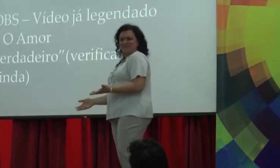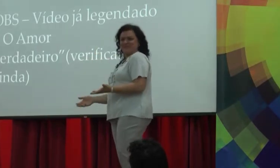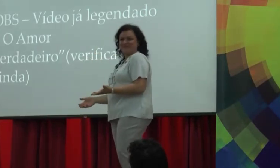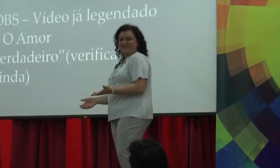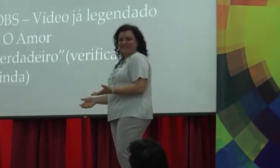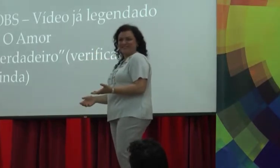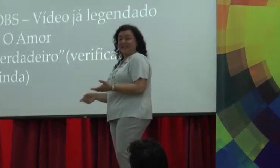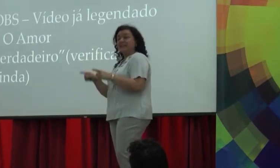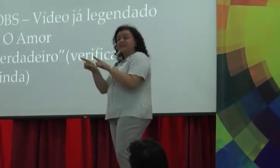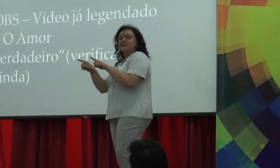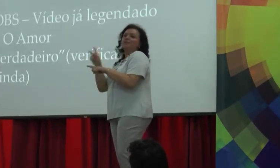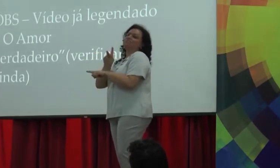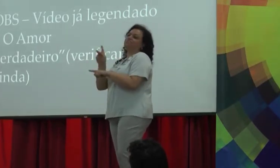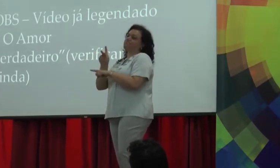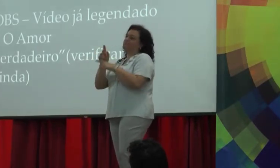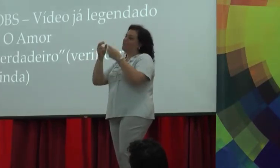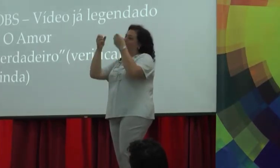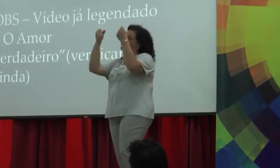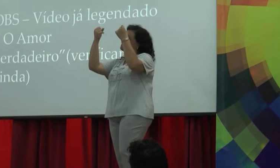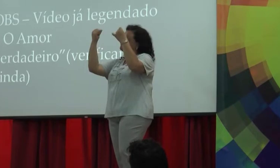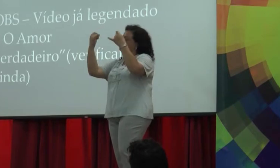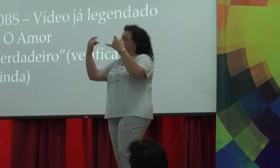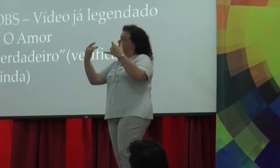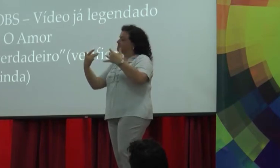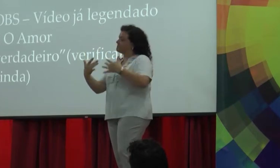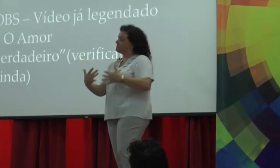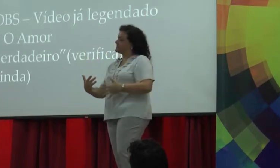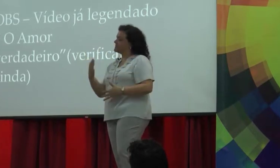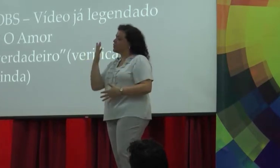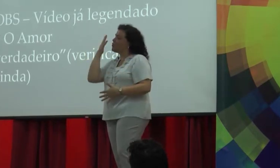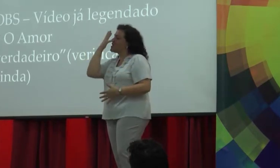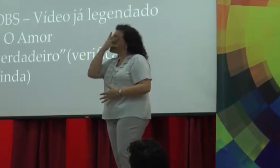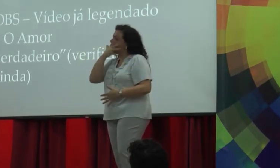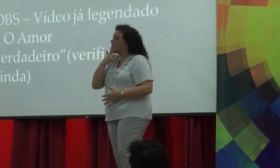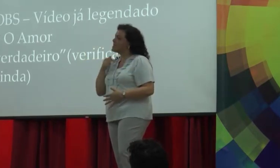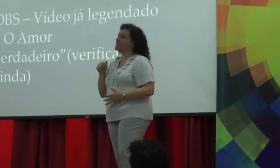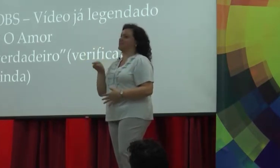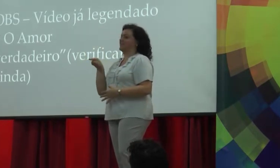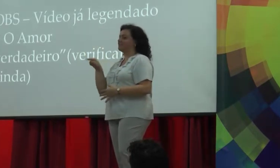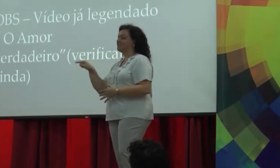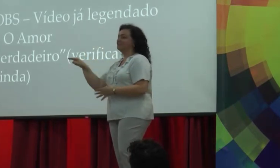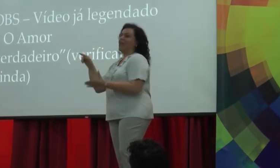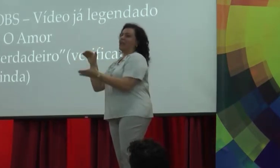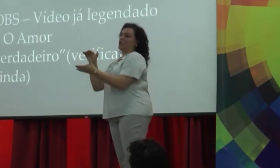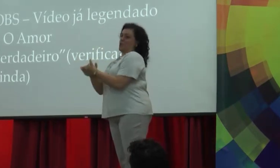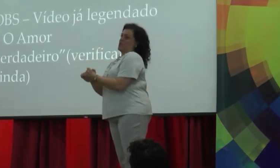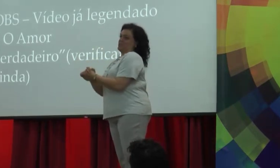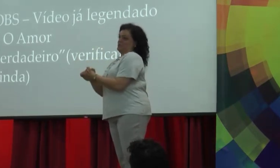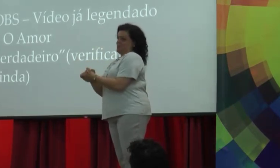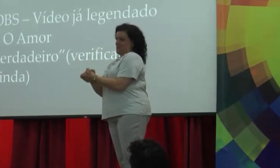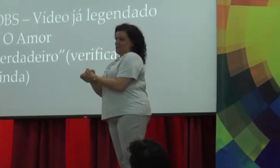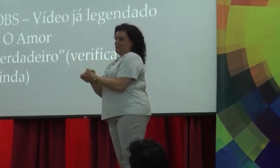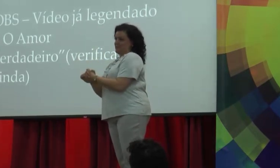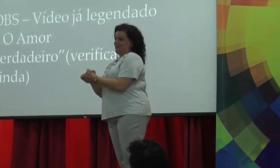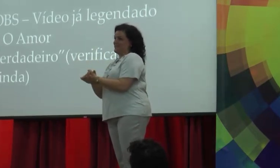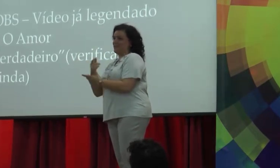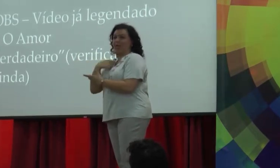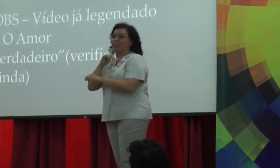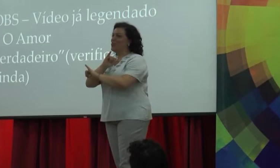e pergunta, os alunos perguntam ao professor o que é amar. E aí, então, ele faz uma explicação